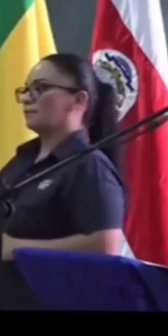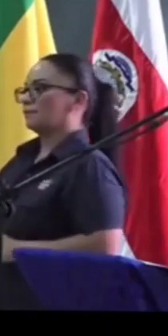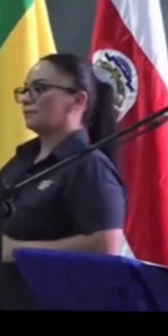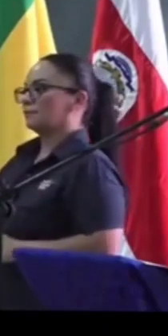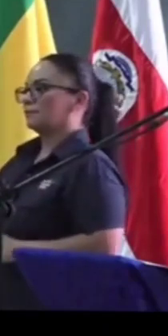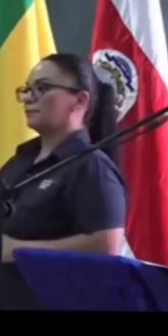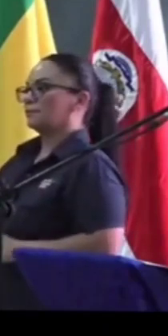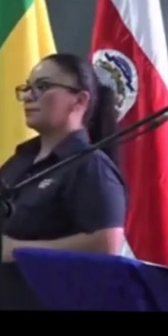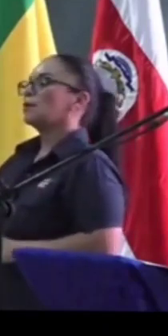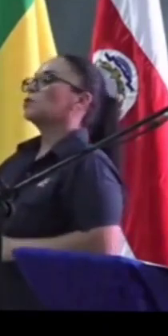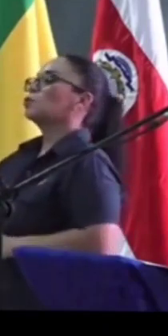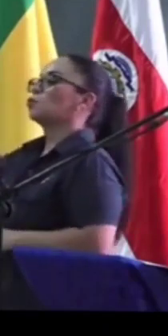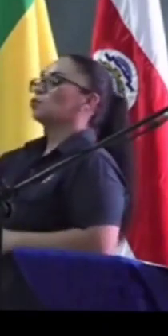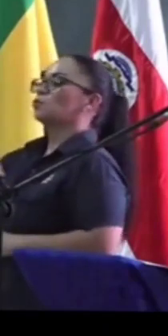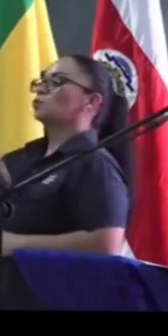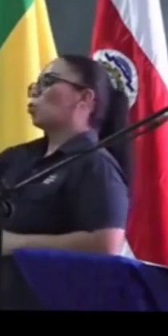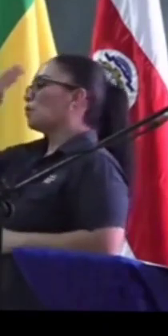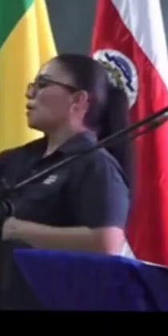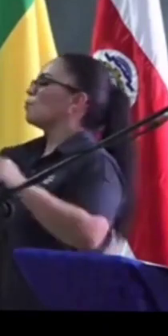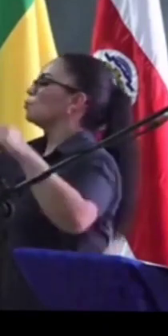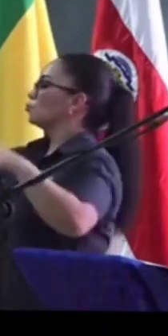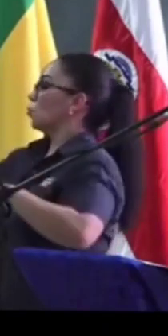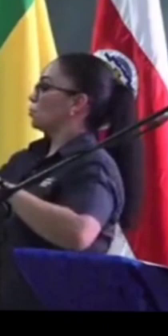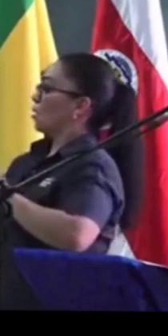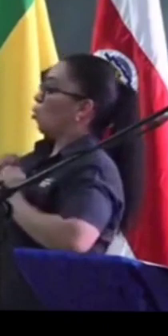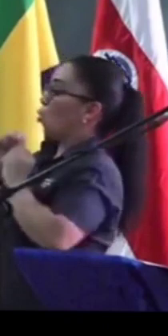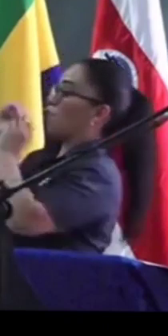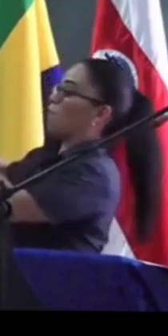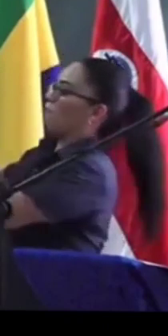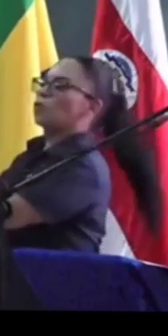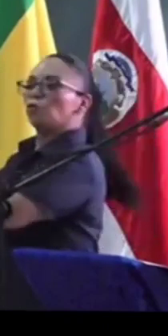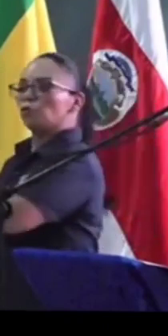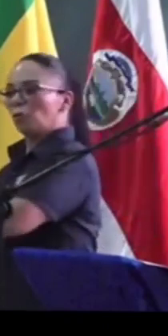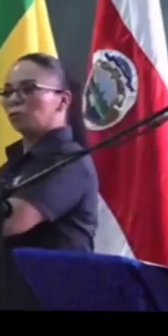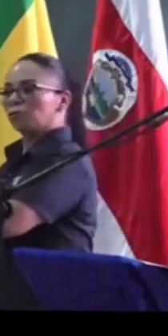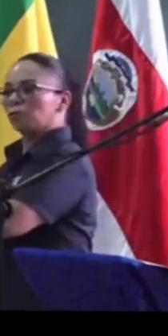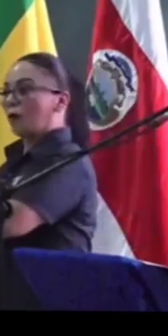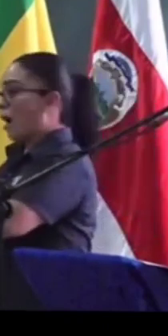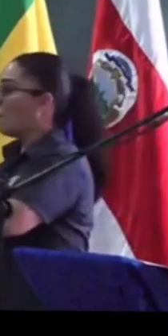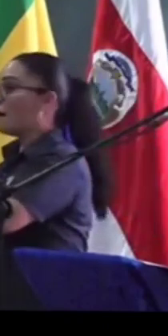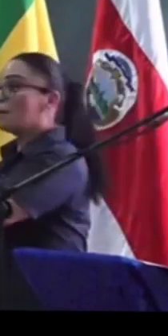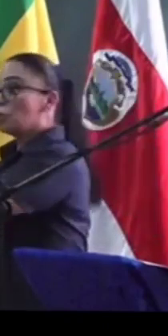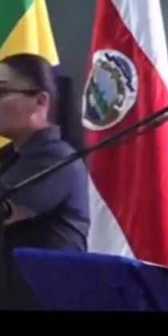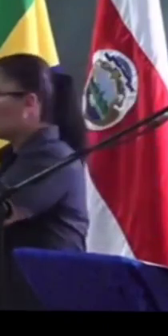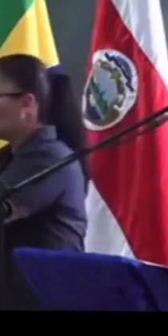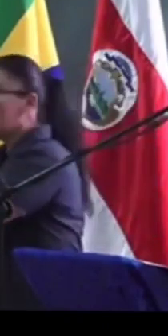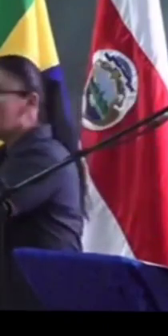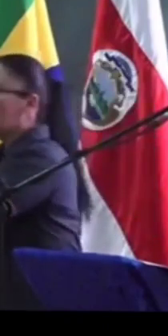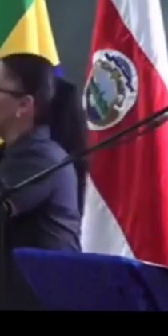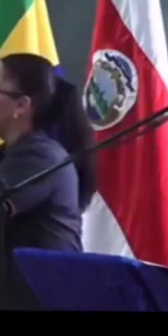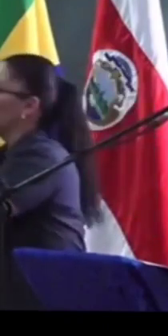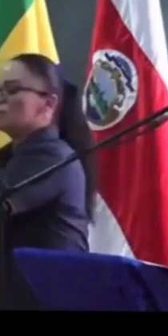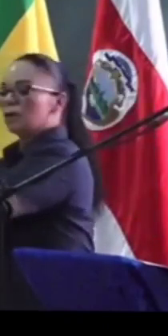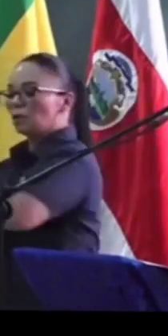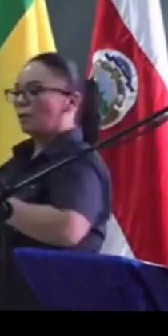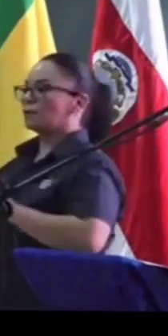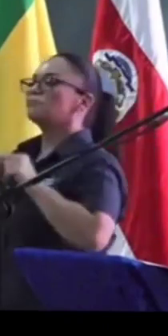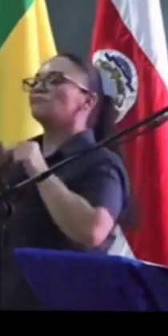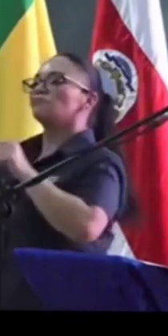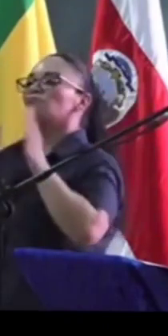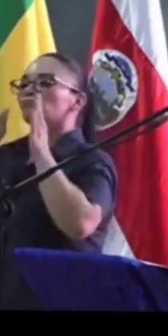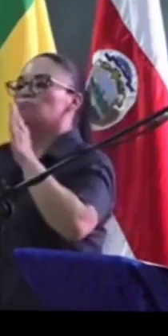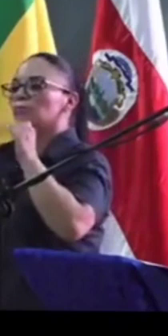nos olvidamos hoy del olvido y abandonamos el abandono acuérdense